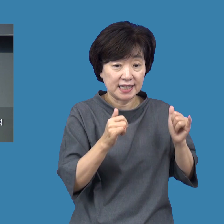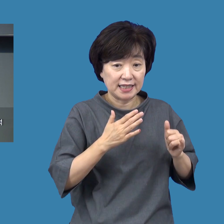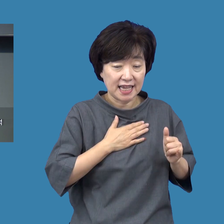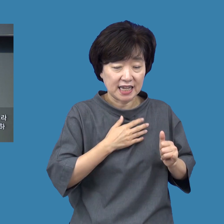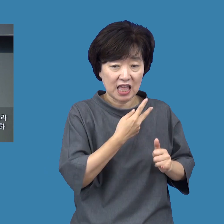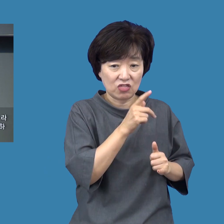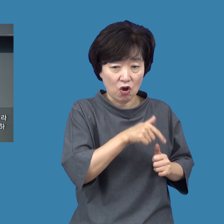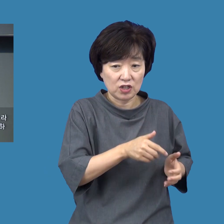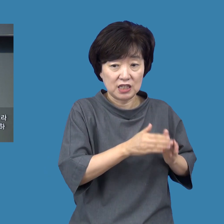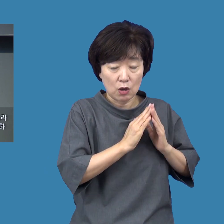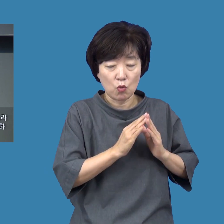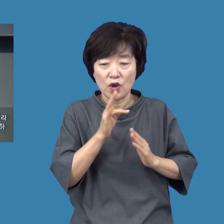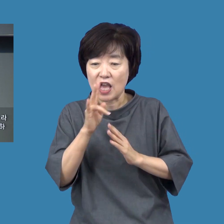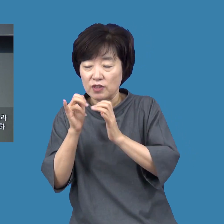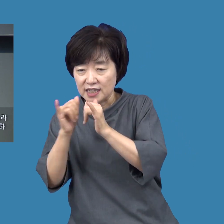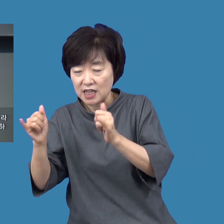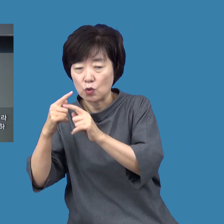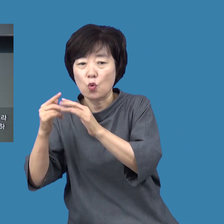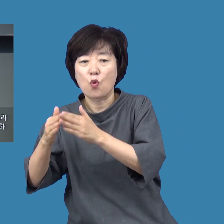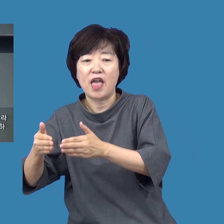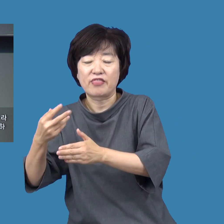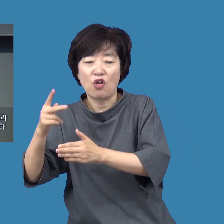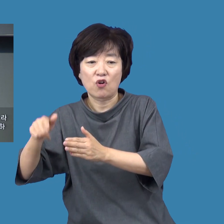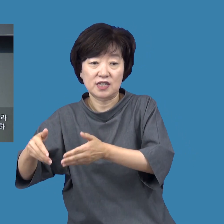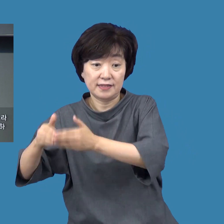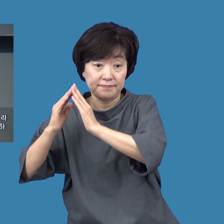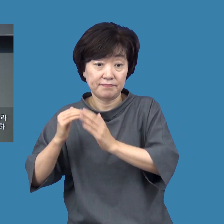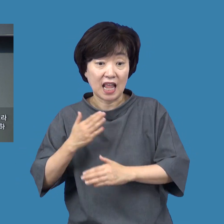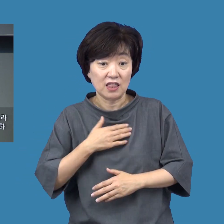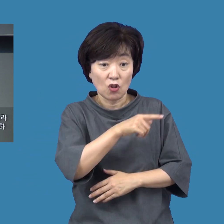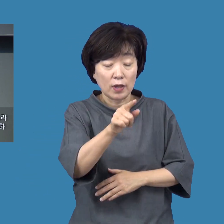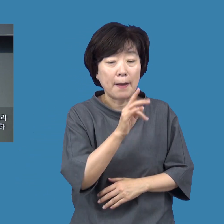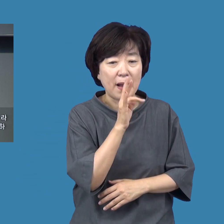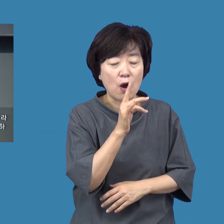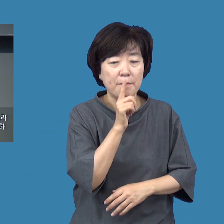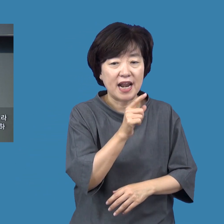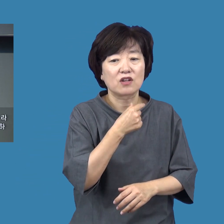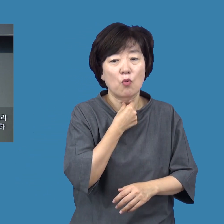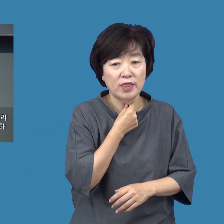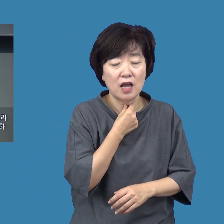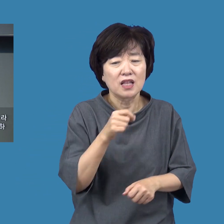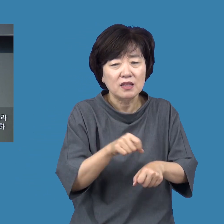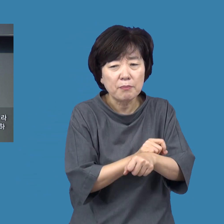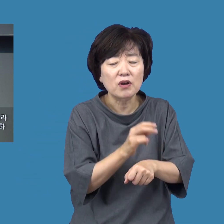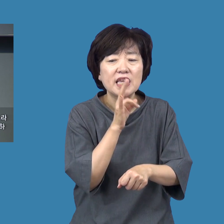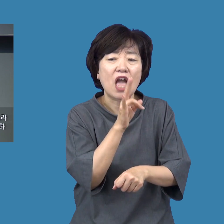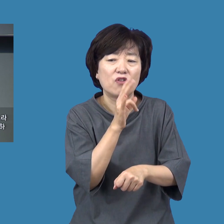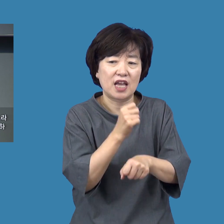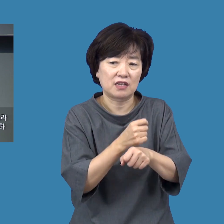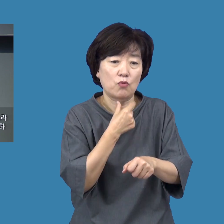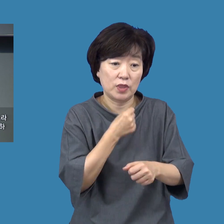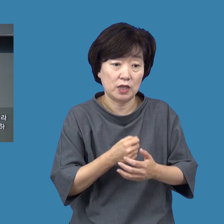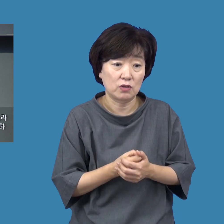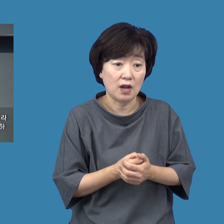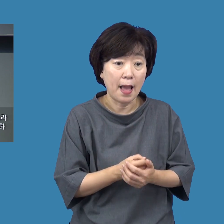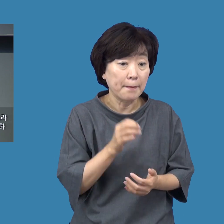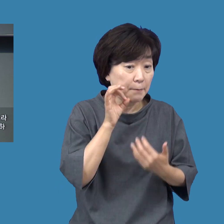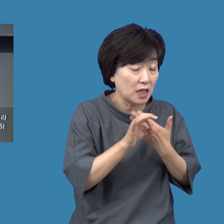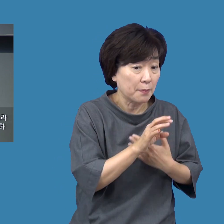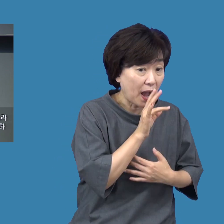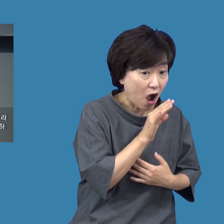교회의 덕을 세우나니 나는 너희가 다 방언 말하기를 원하나 특별히 예언하기를 원하노라. 만일 방언을 말하는